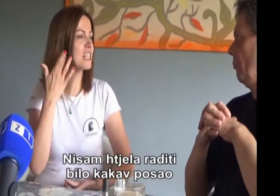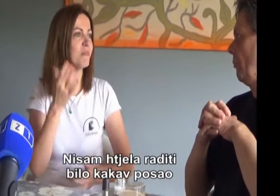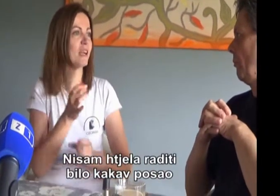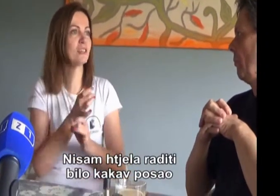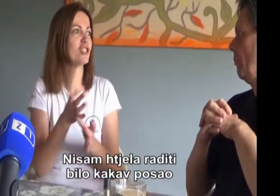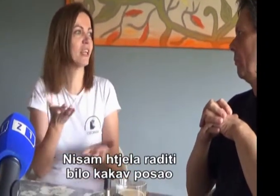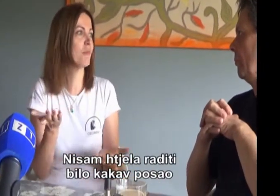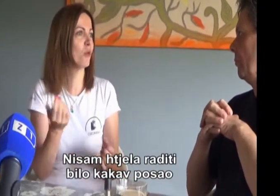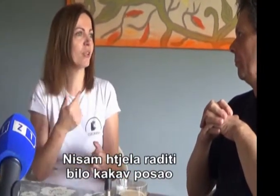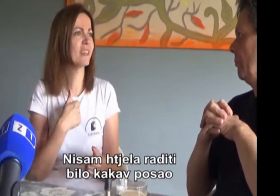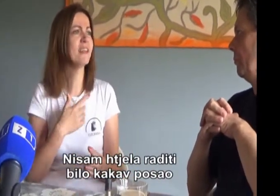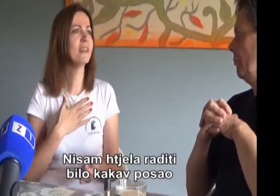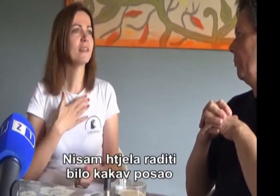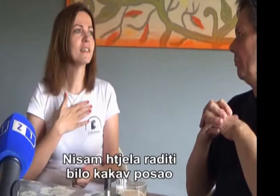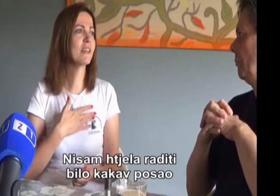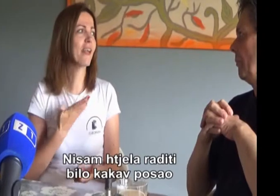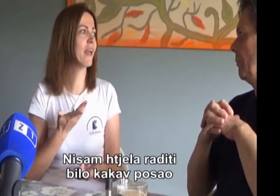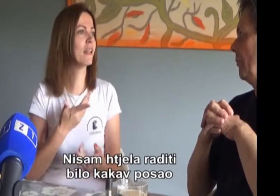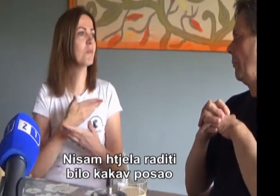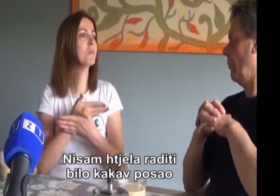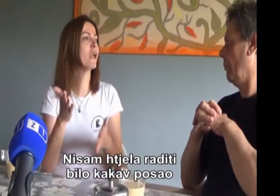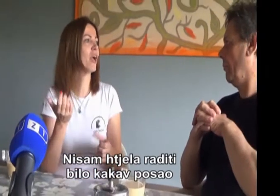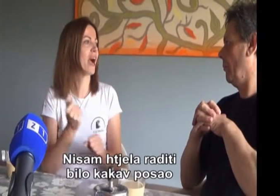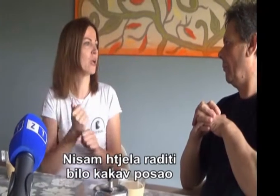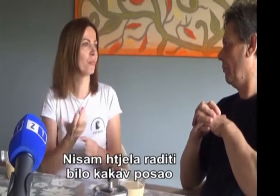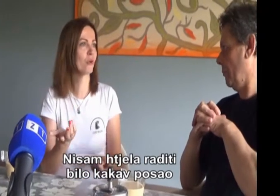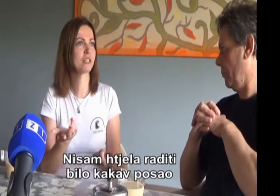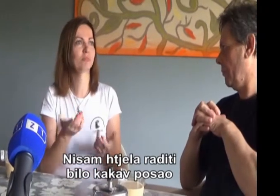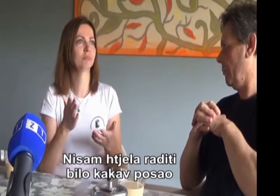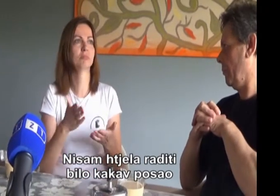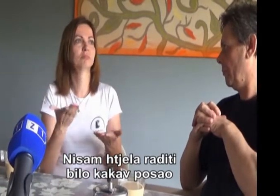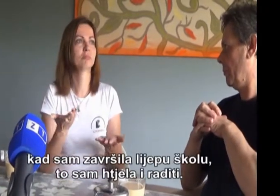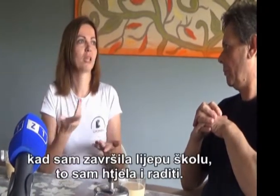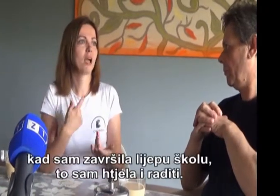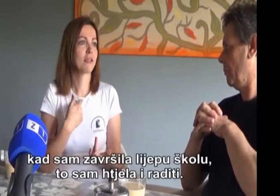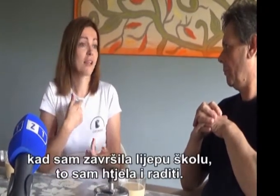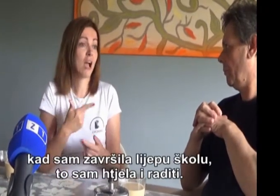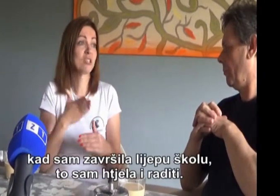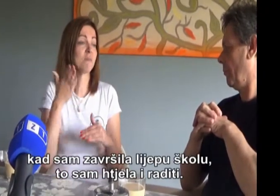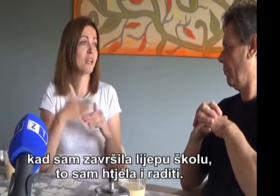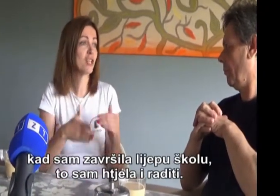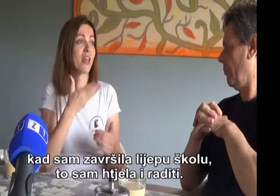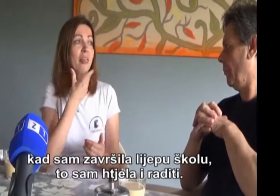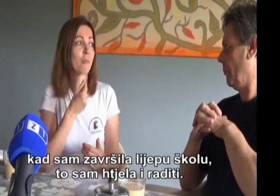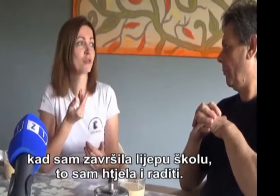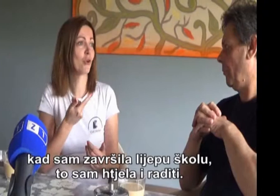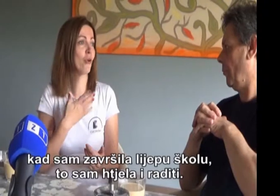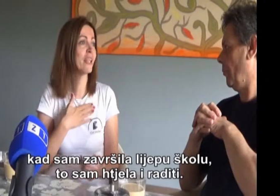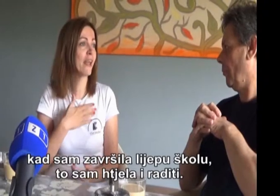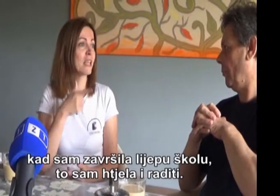Nikad sam tamo ništa ne mogu. Nikad sam htjela raditi bilo kakvi posao. Ako sam se prošla lijepi školu, htjela